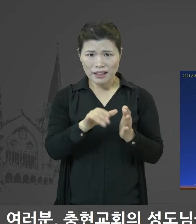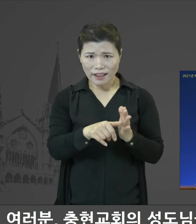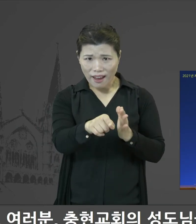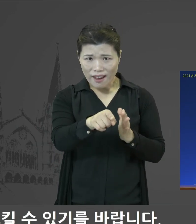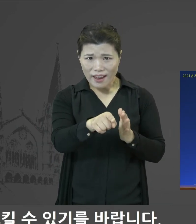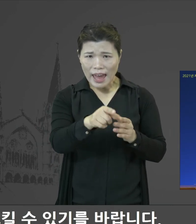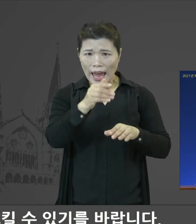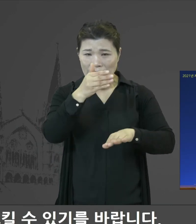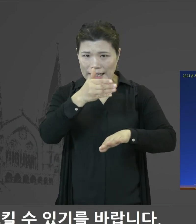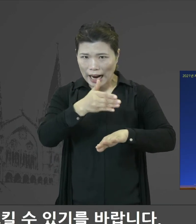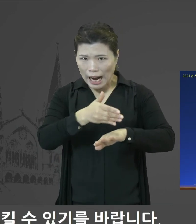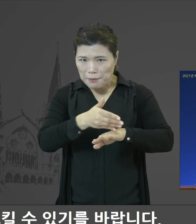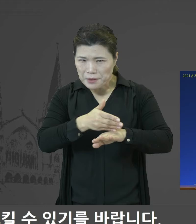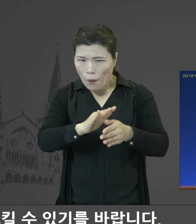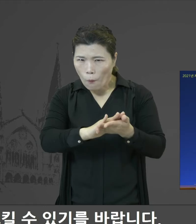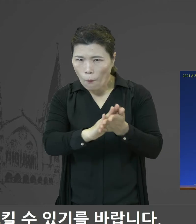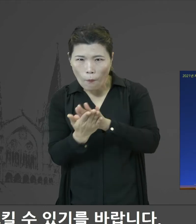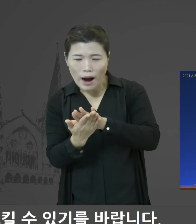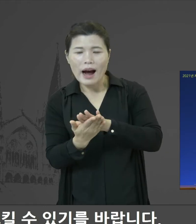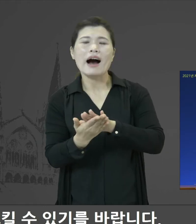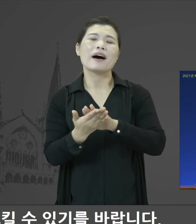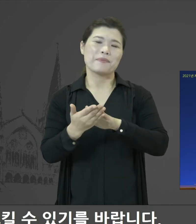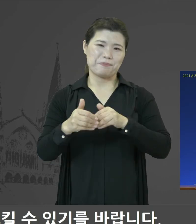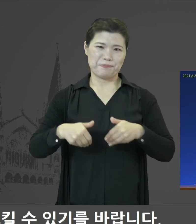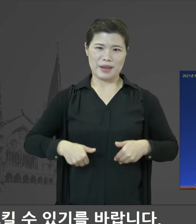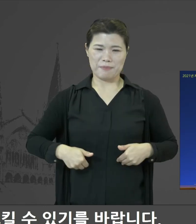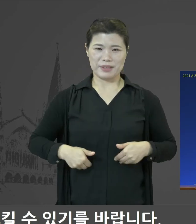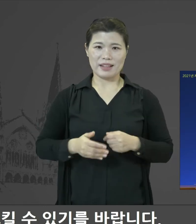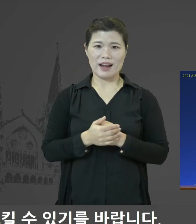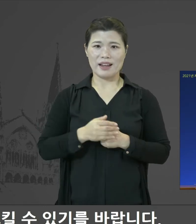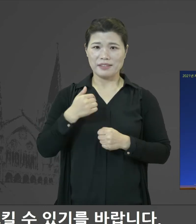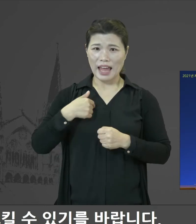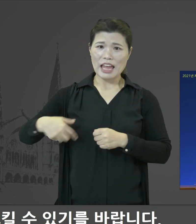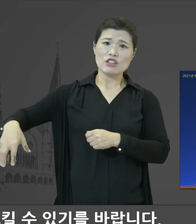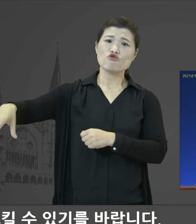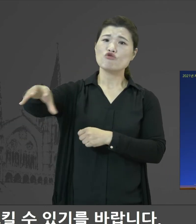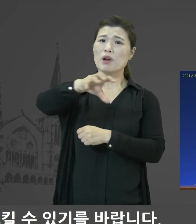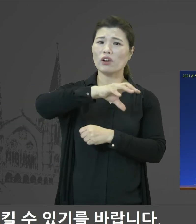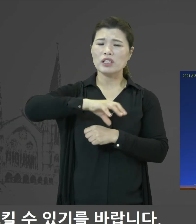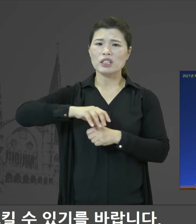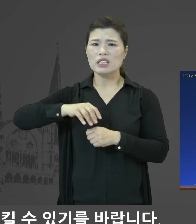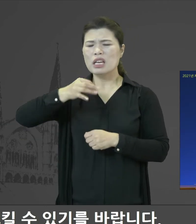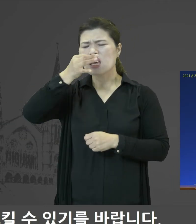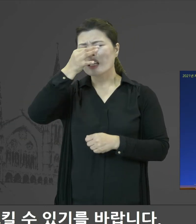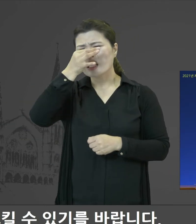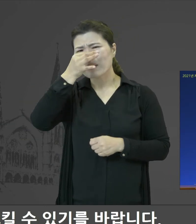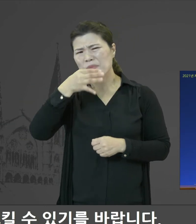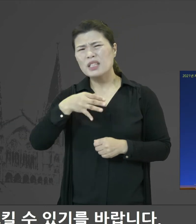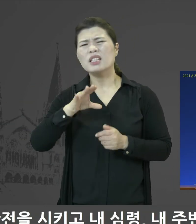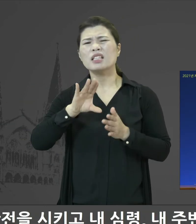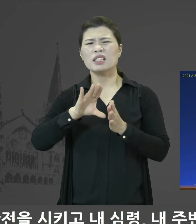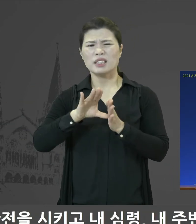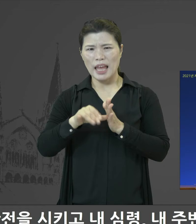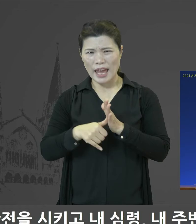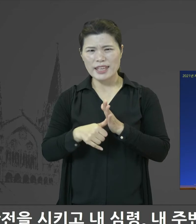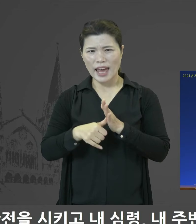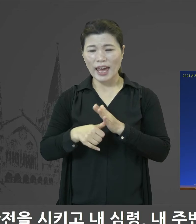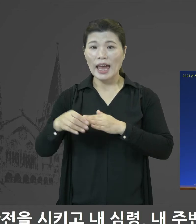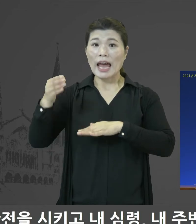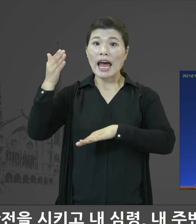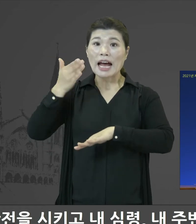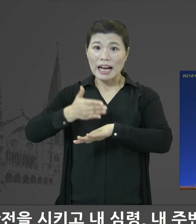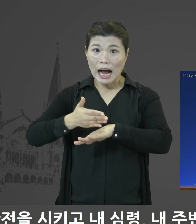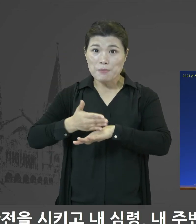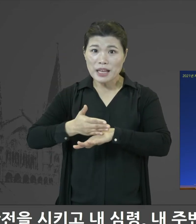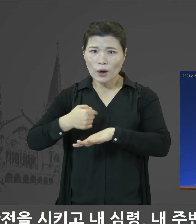반전을 시키고 내 마음, 내 심령, 내 주변이 점점 힘들어져 가는 모습으로 찌들릴 때 감사로 반전시킬